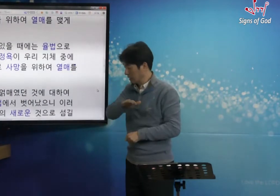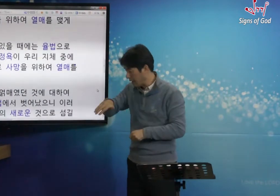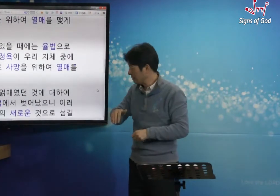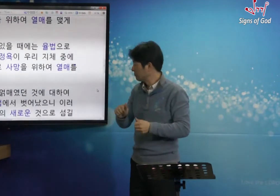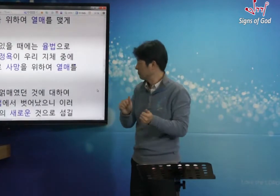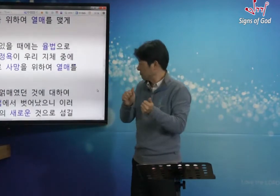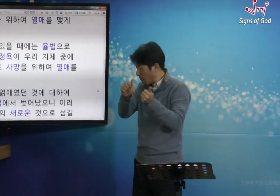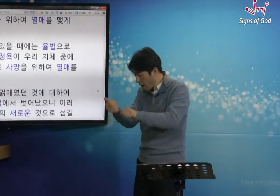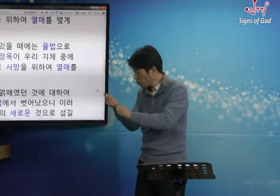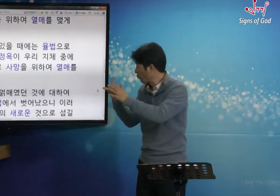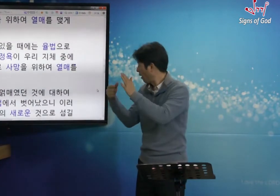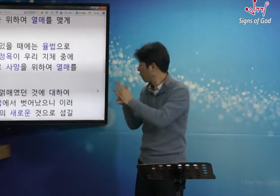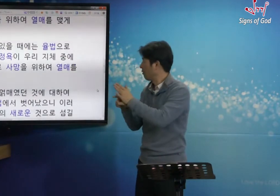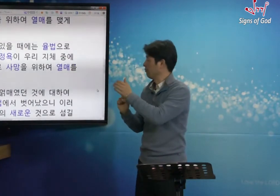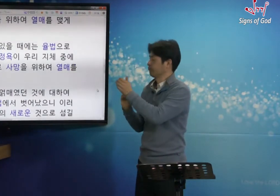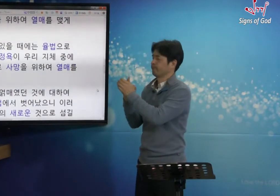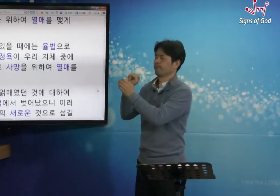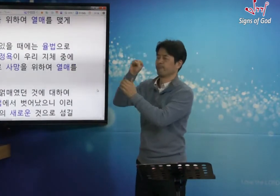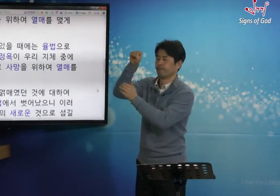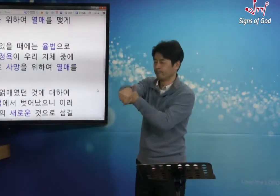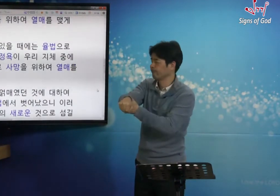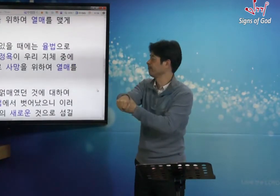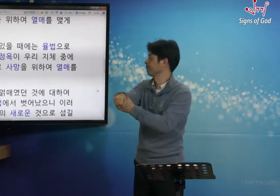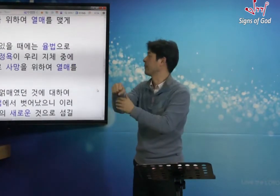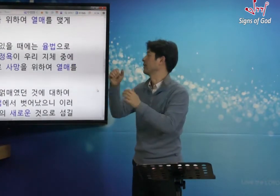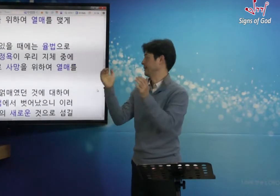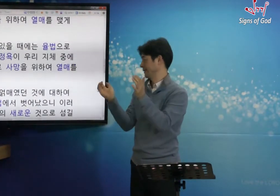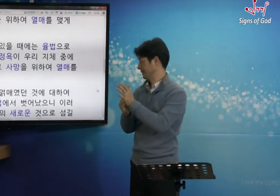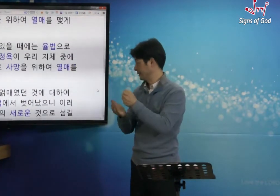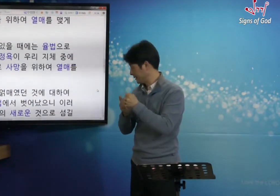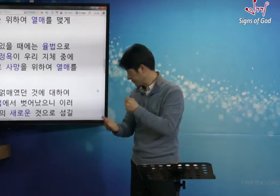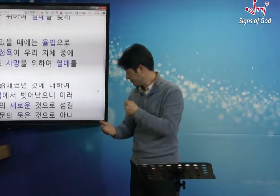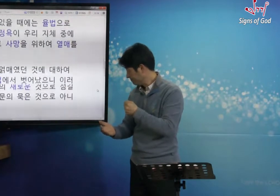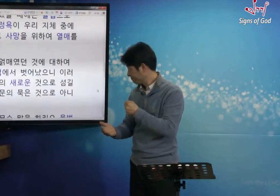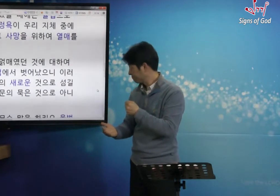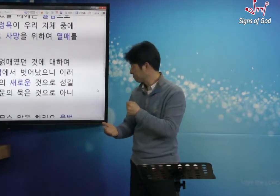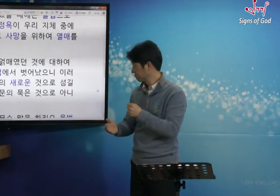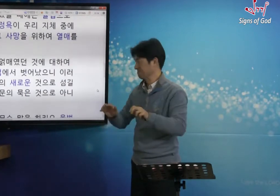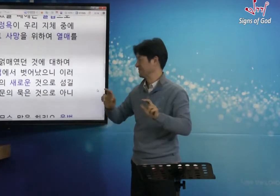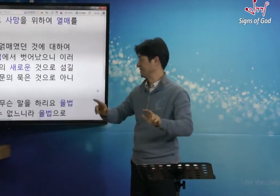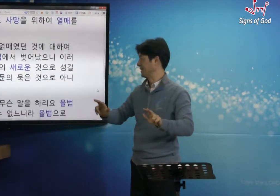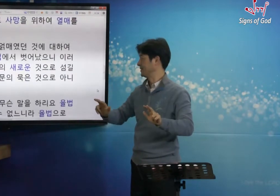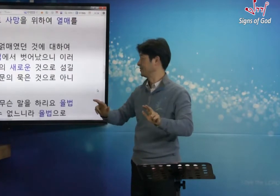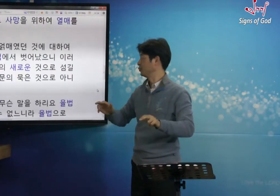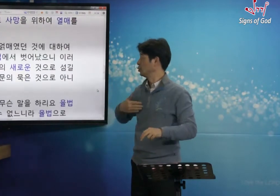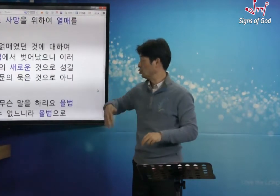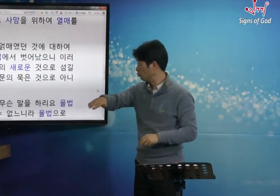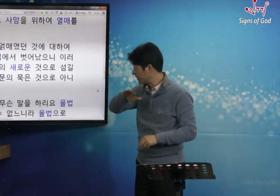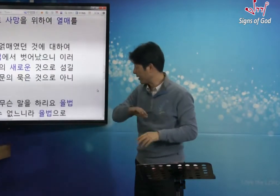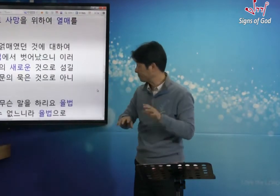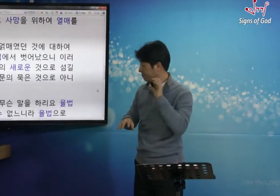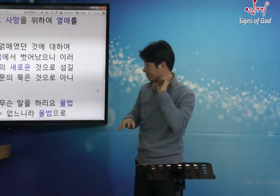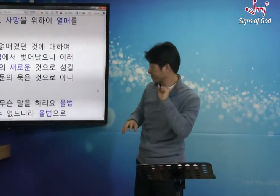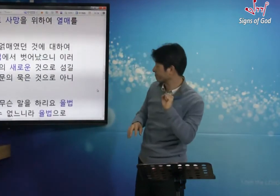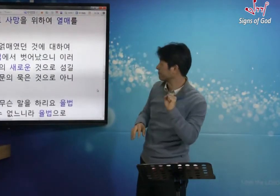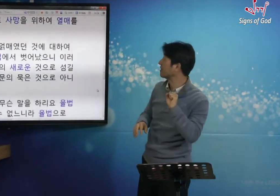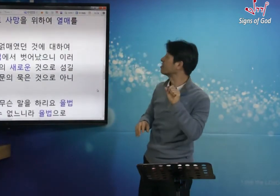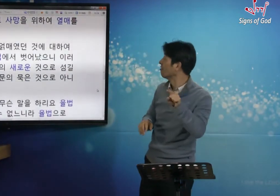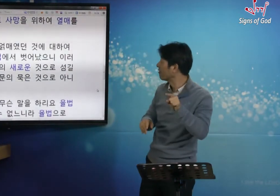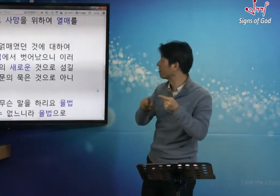우리로 사망을 위하여 열매를 맺게 하였더니 이제는 우리가 얽매였던